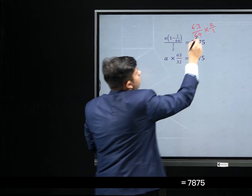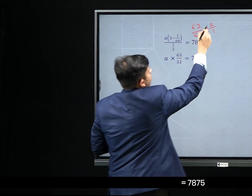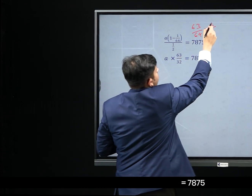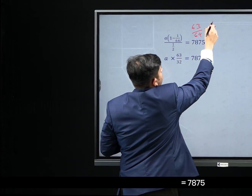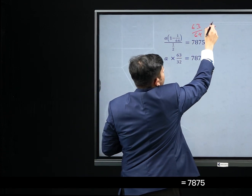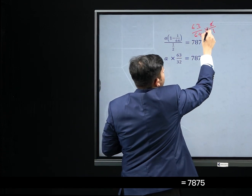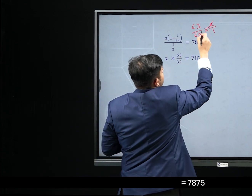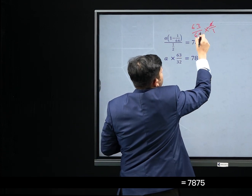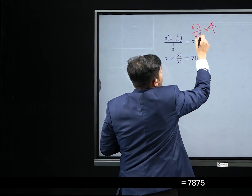7875।